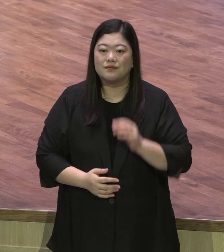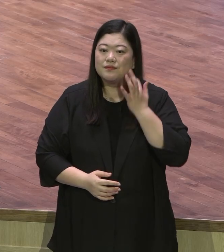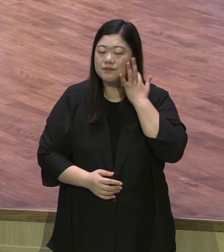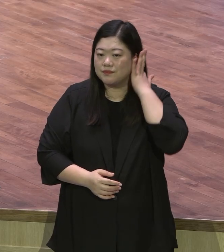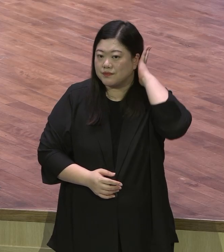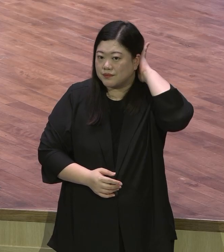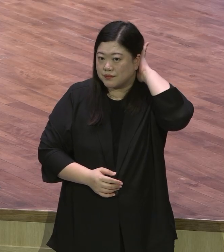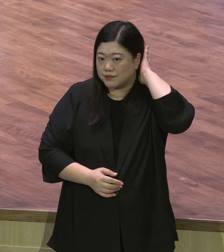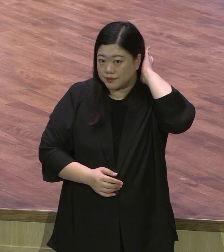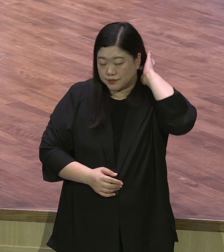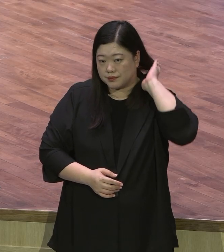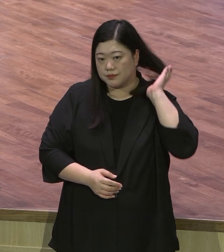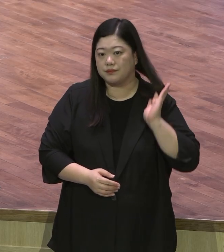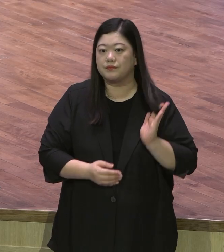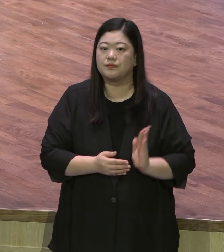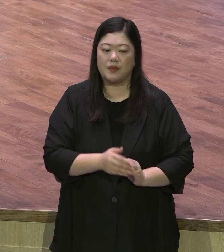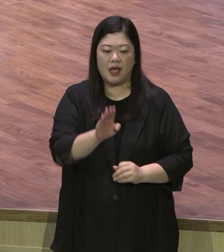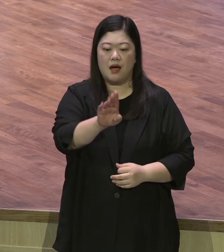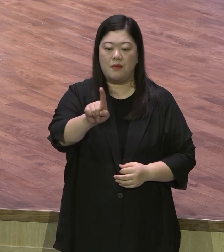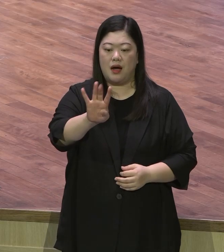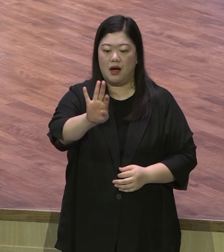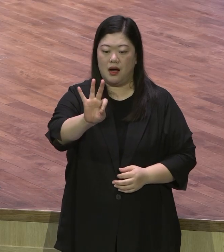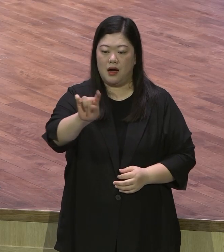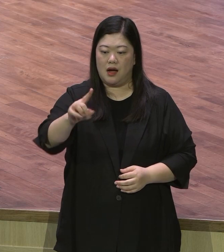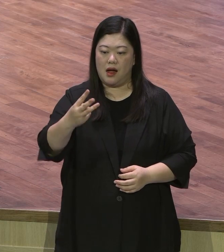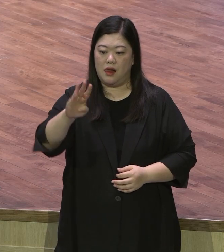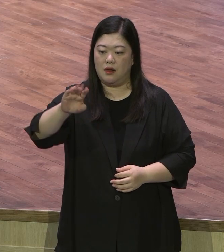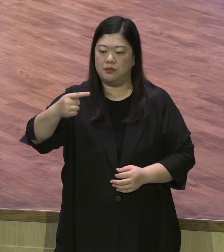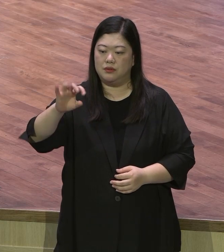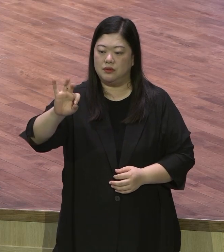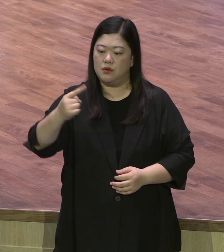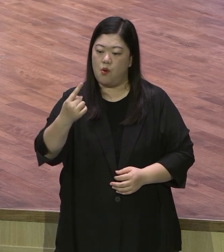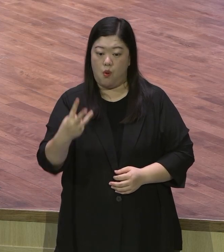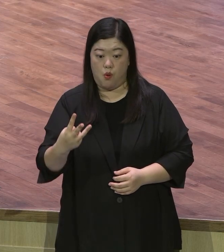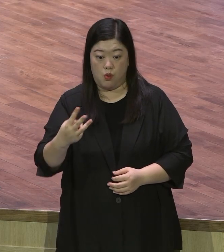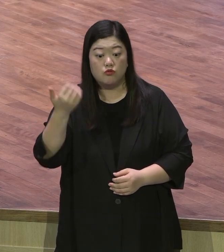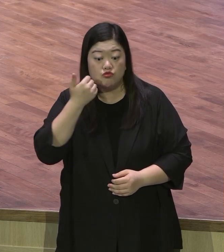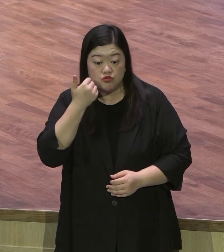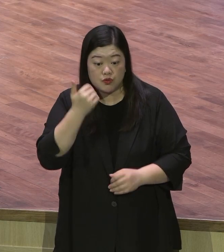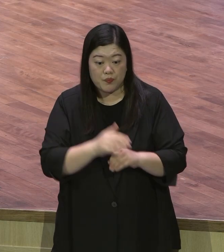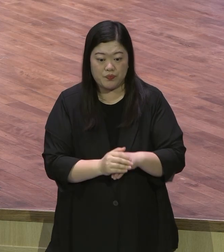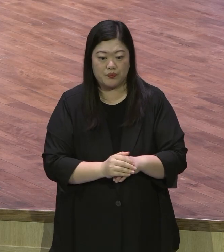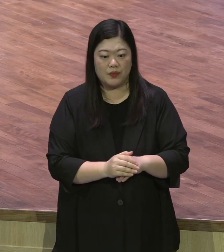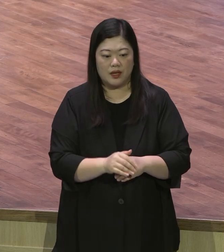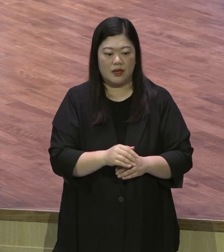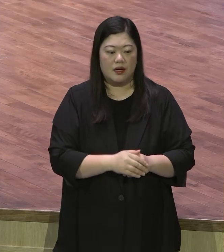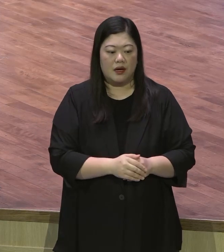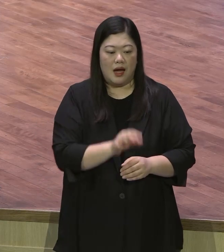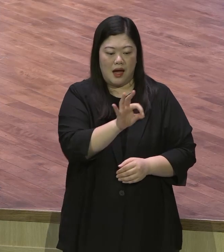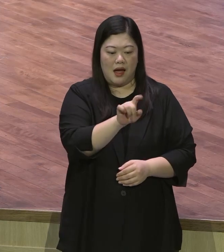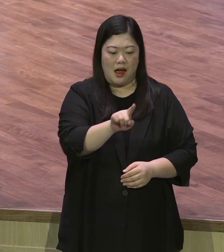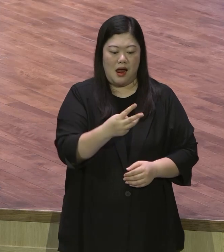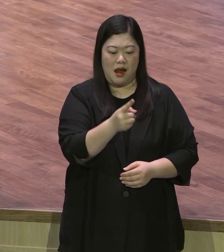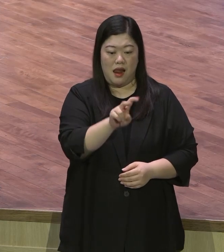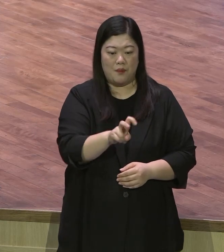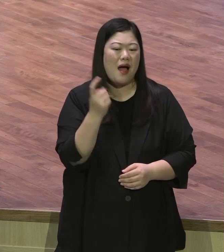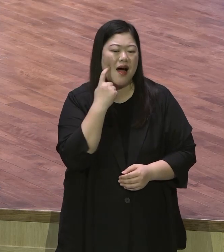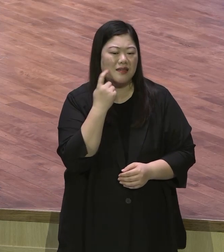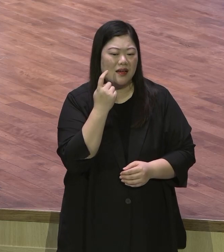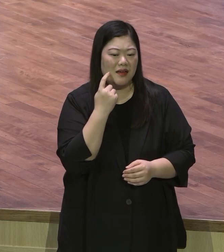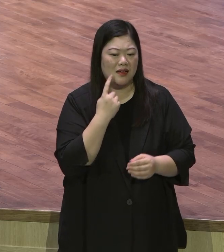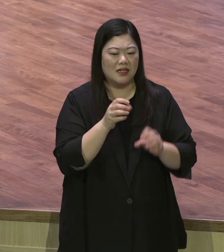본문에 나오는 이 바알보엘의 일은요 민수기 25장에 나오는데 거짓 선지자 발람의 꾀임에 빠져가지고 이스라엘